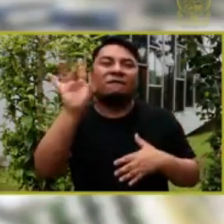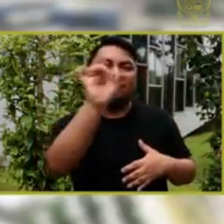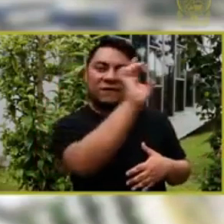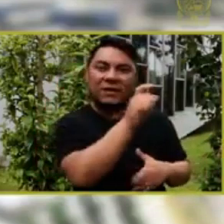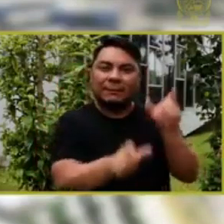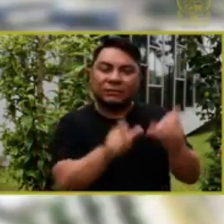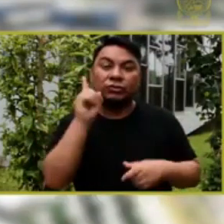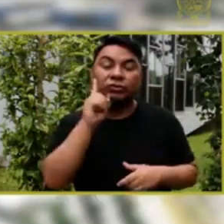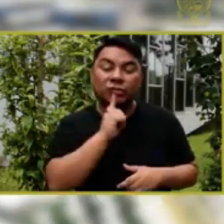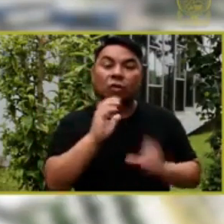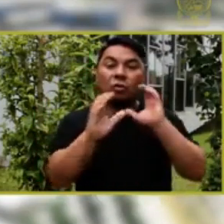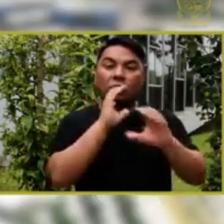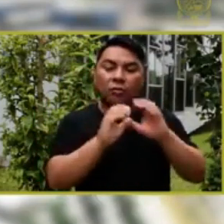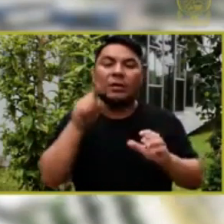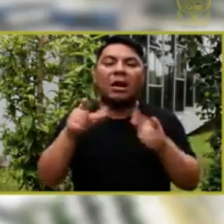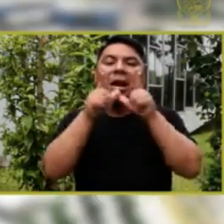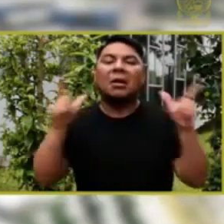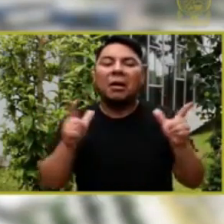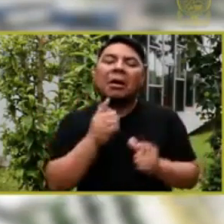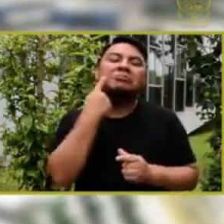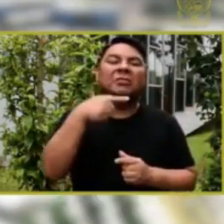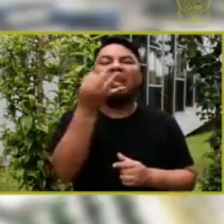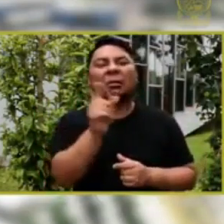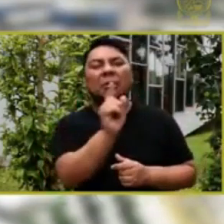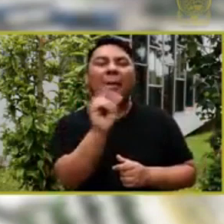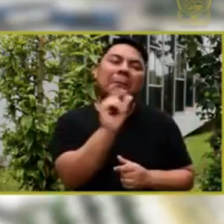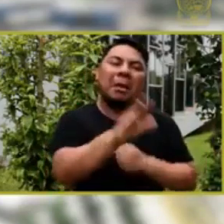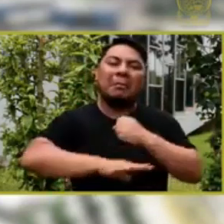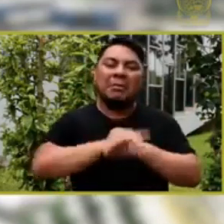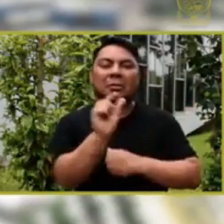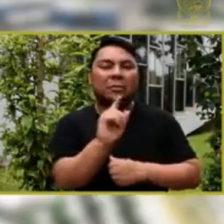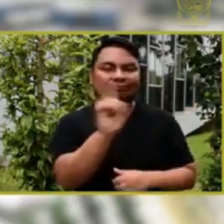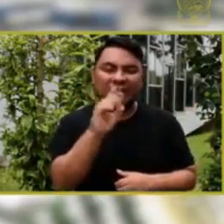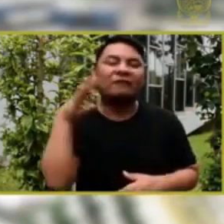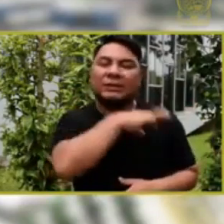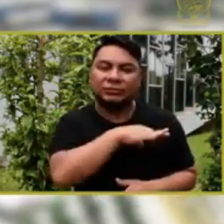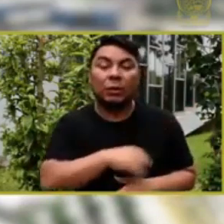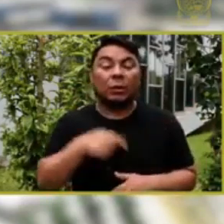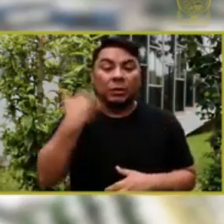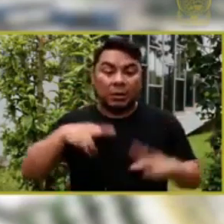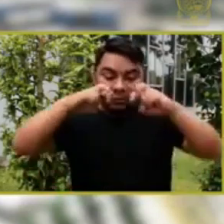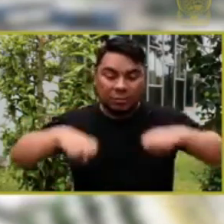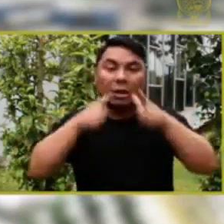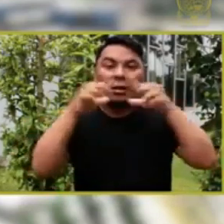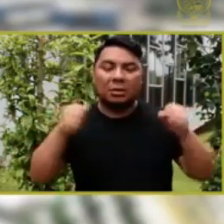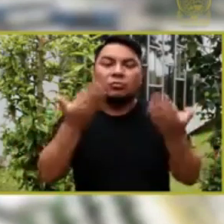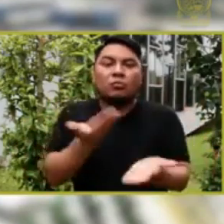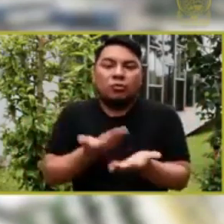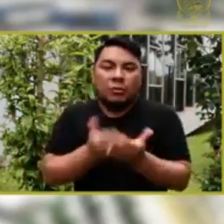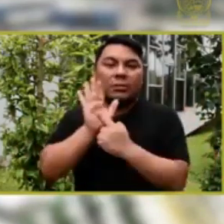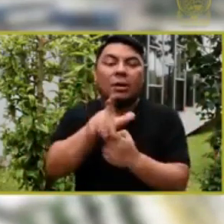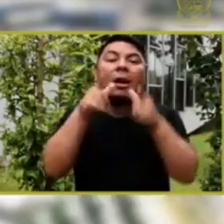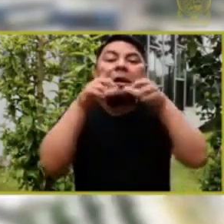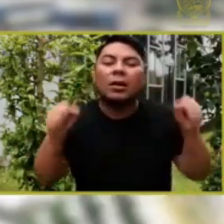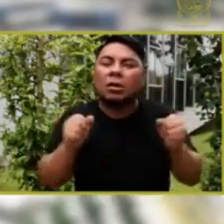decir, las lenguas que emplean las personas sordas para comunicarse, no son lenguas plenas, lenguas verdaderas. Esto es totalmente falso. Desde